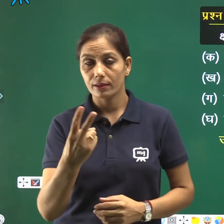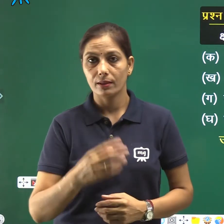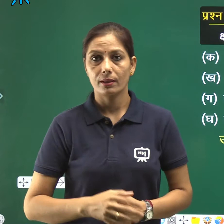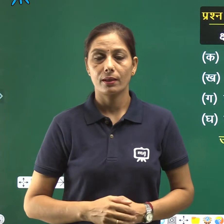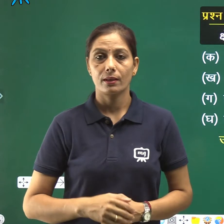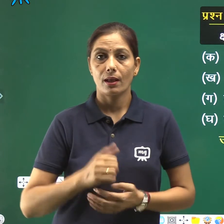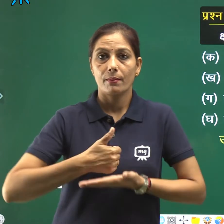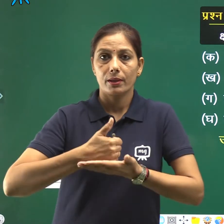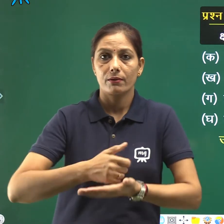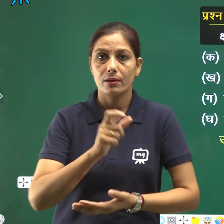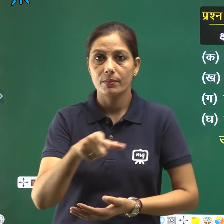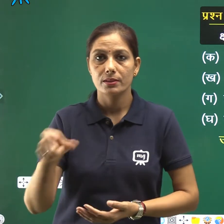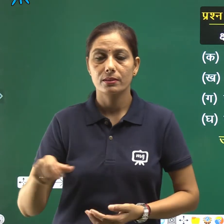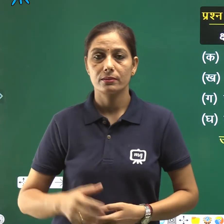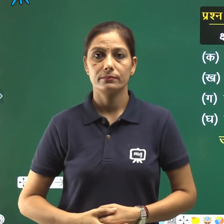संगतकार